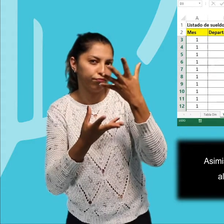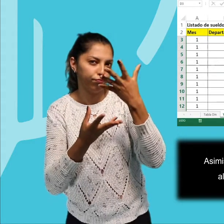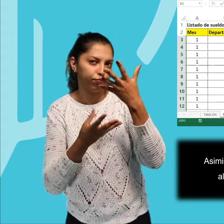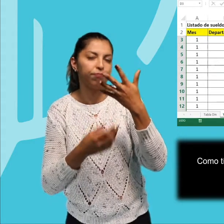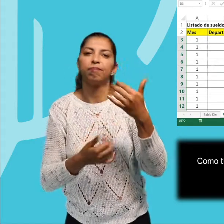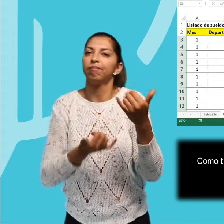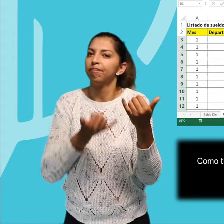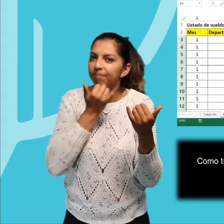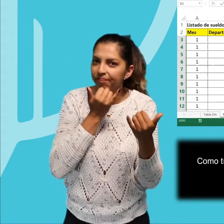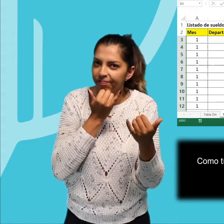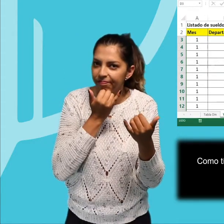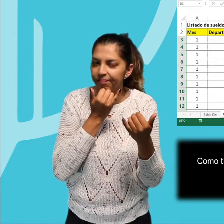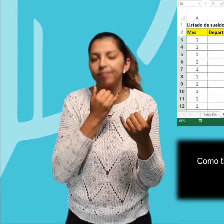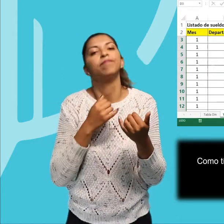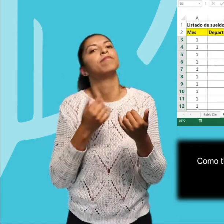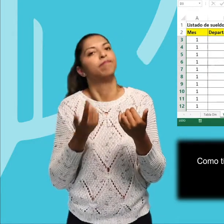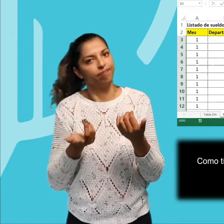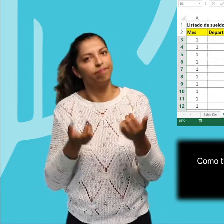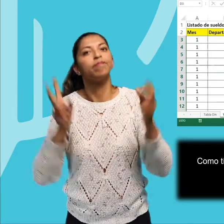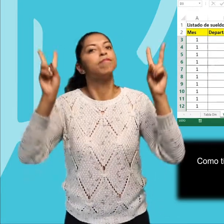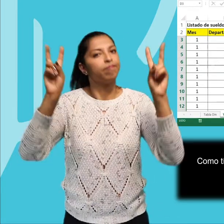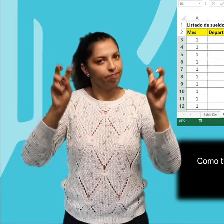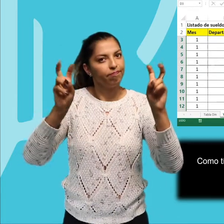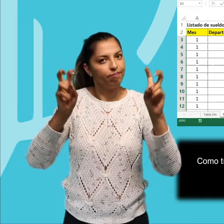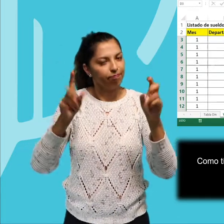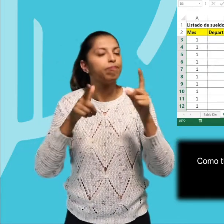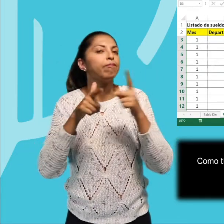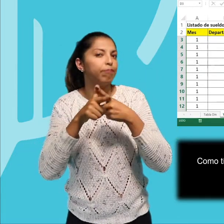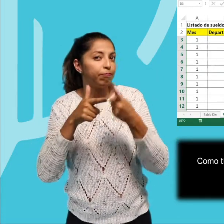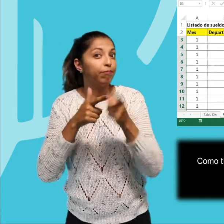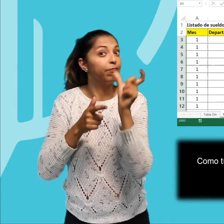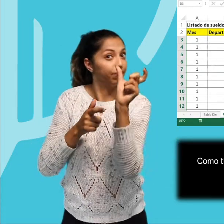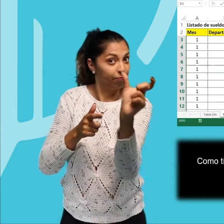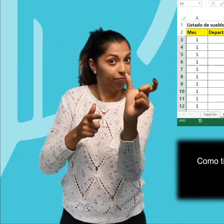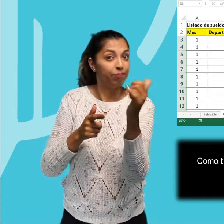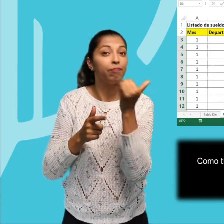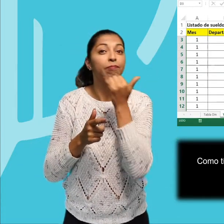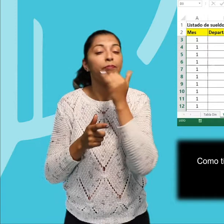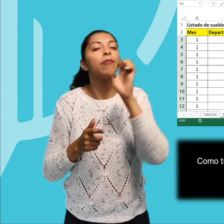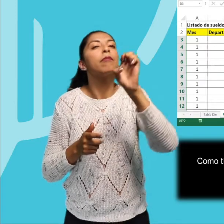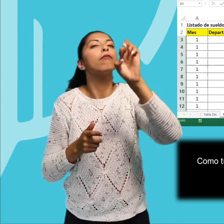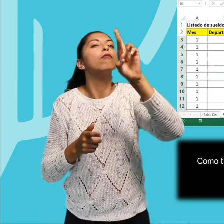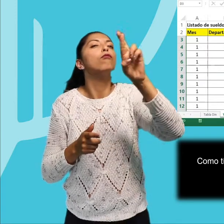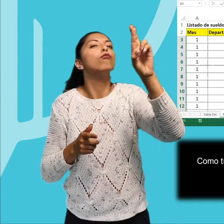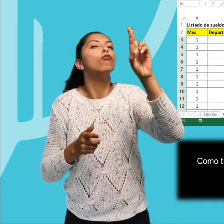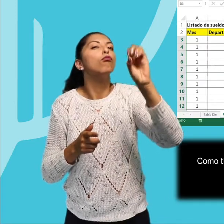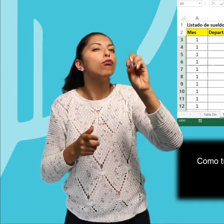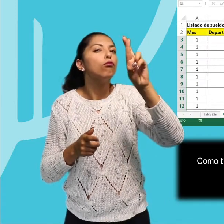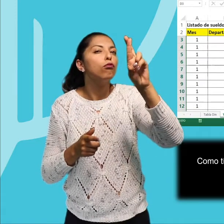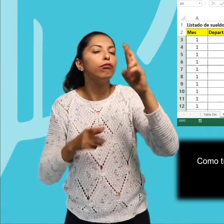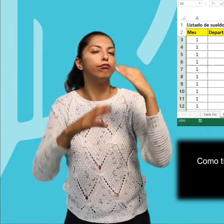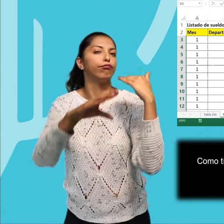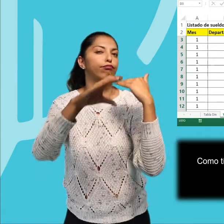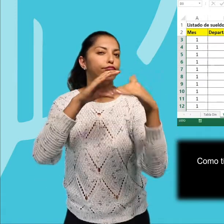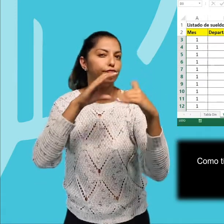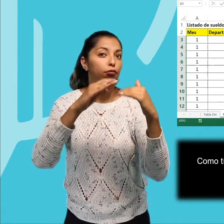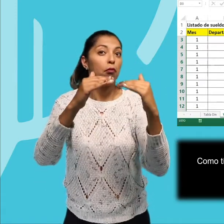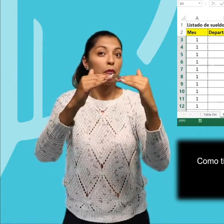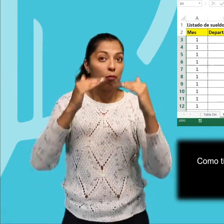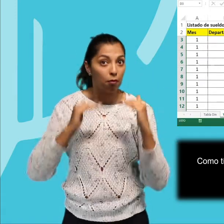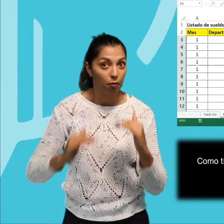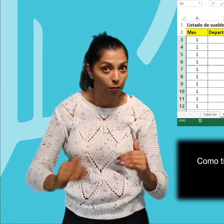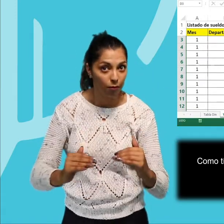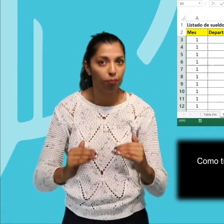válidos. Como título vamos a poner la palabra error y como mensaje dato fuera de